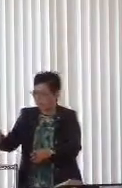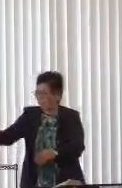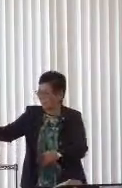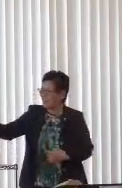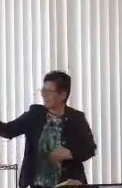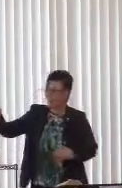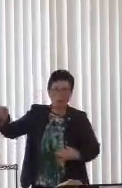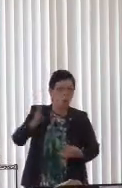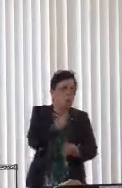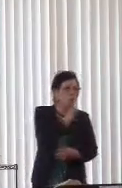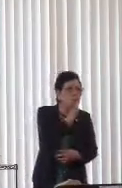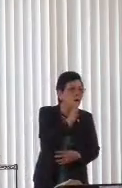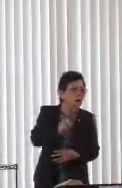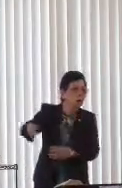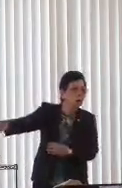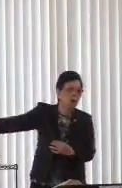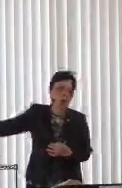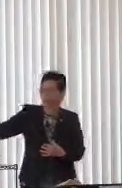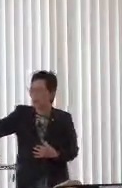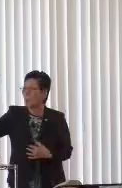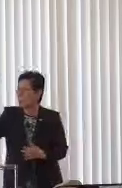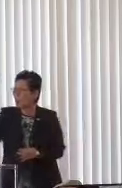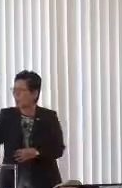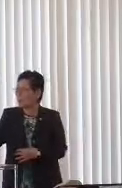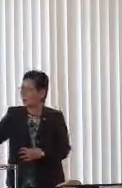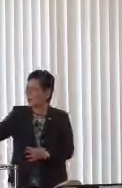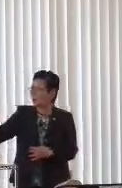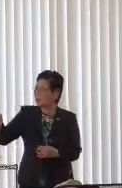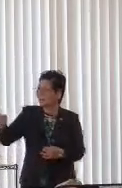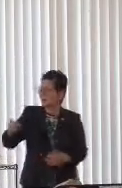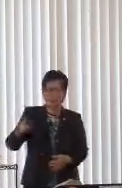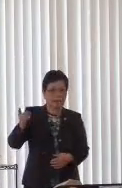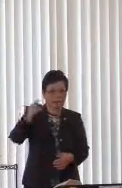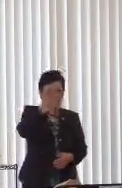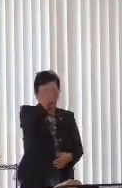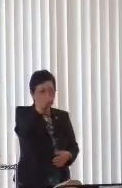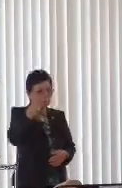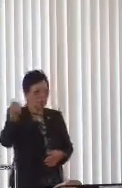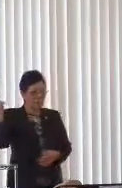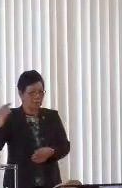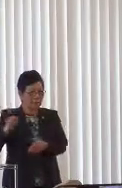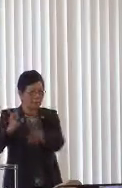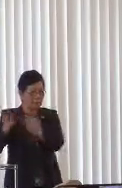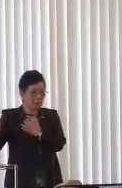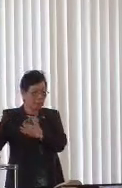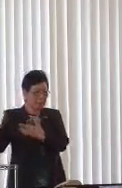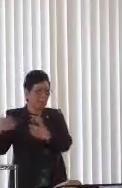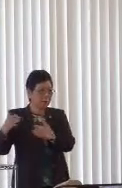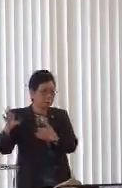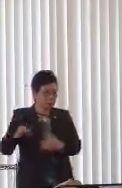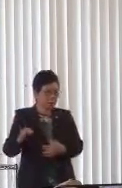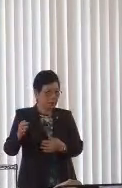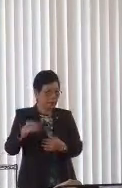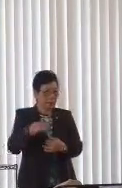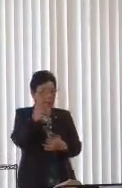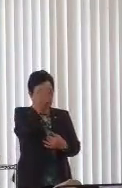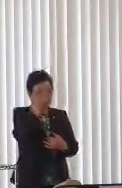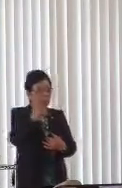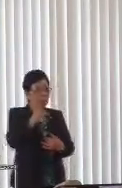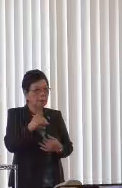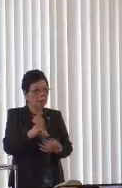これはね、実物ですね。前に見せたことあると思いますけど、これ私イスラエル行った時買ってきたやつです。これエルサレムで発掘